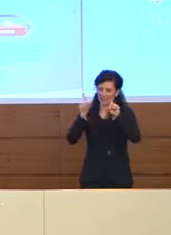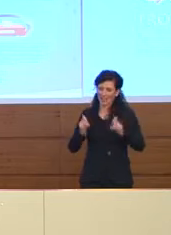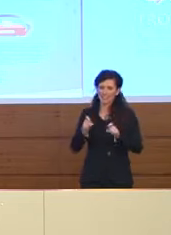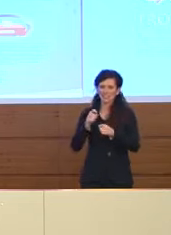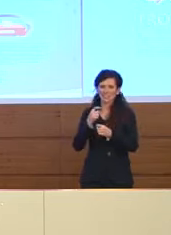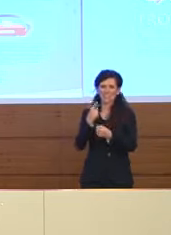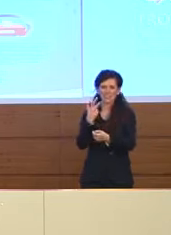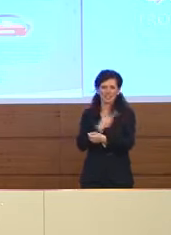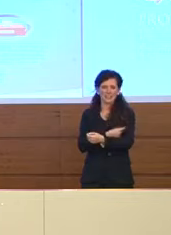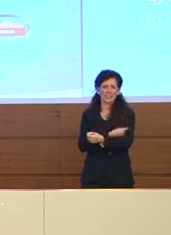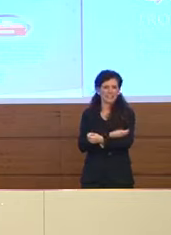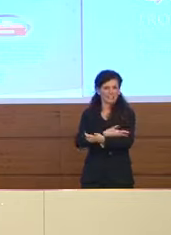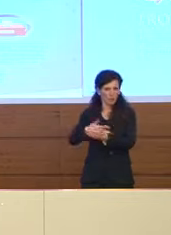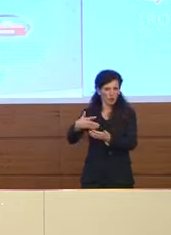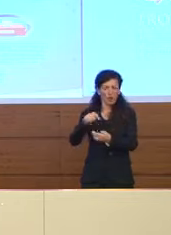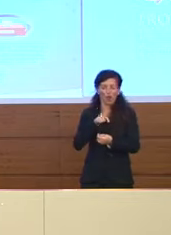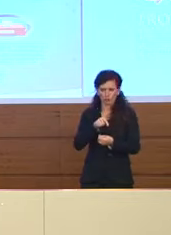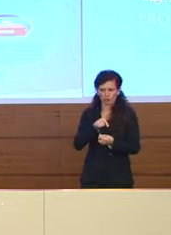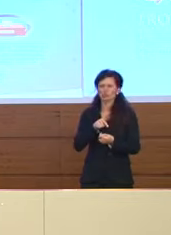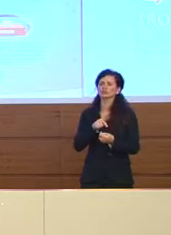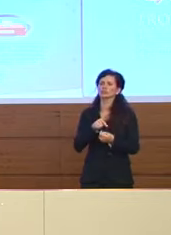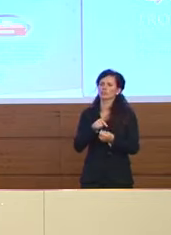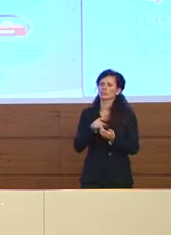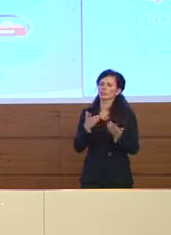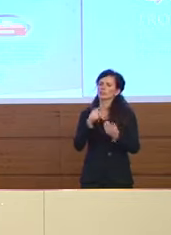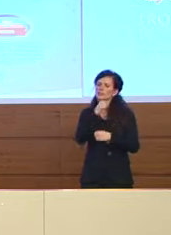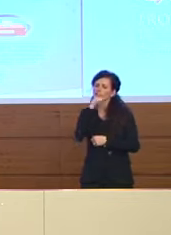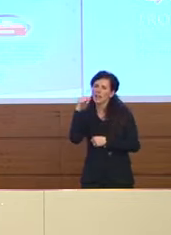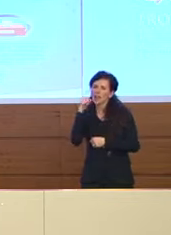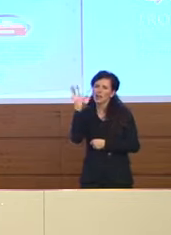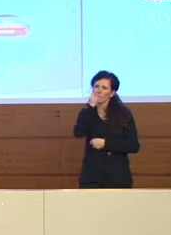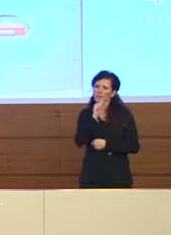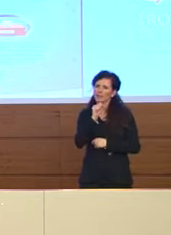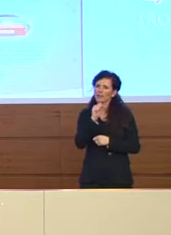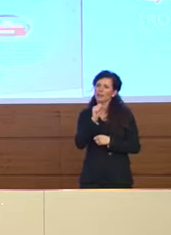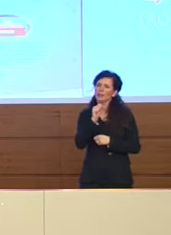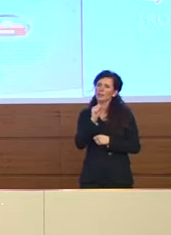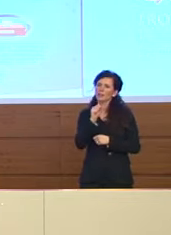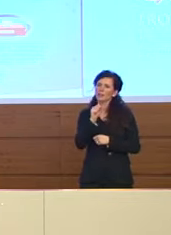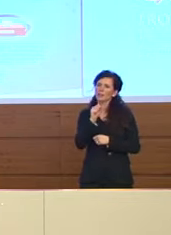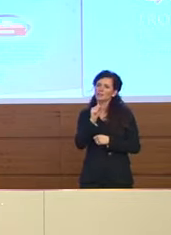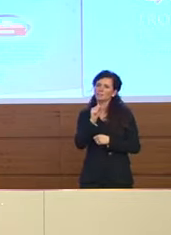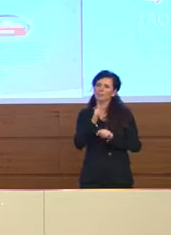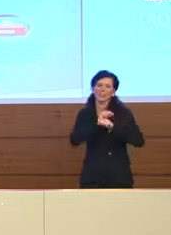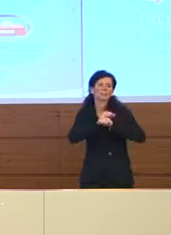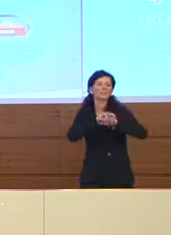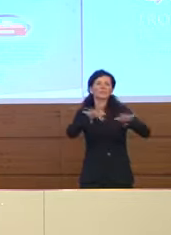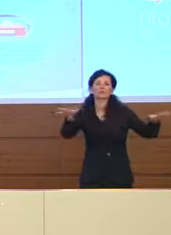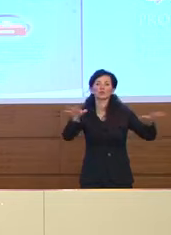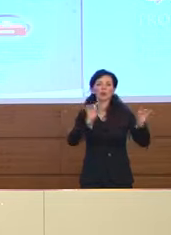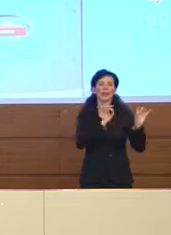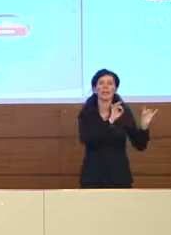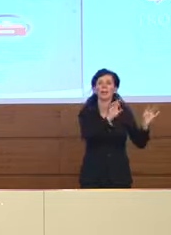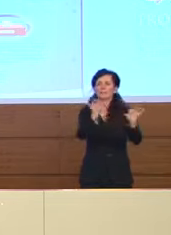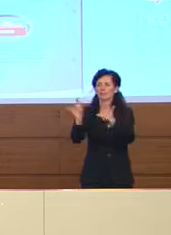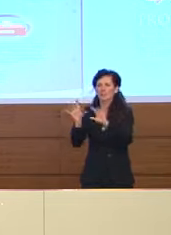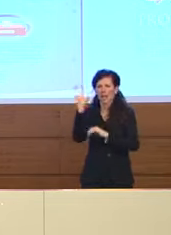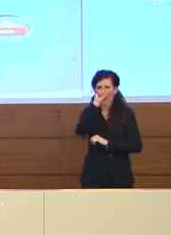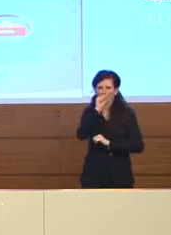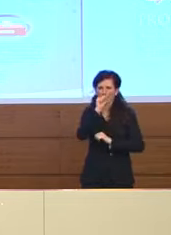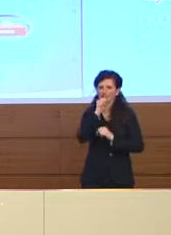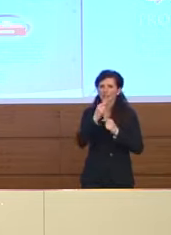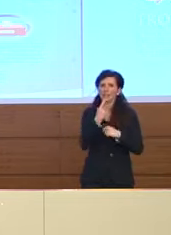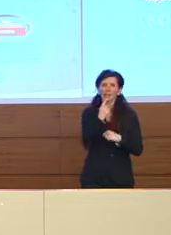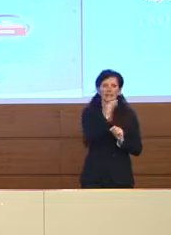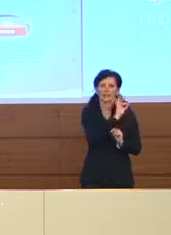spera a breve serviranno esclusivamente ad una mappatura della diffusione dell'epidemia premesso anche che